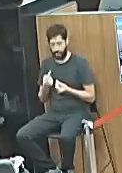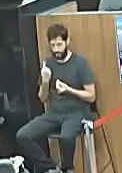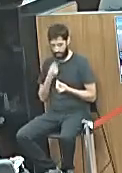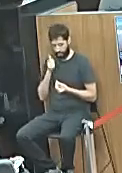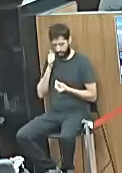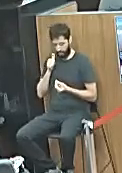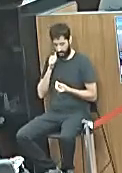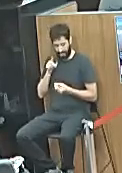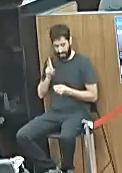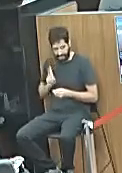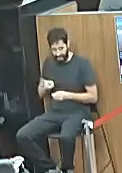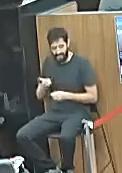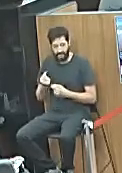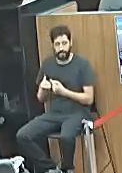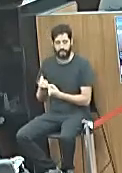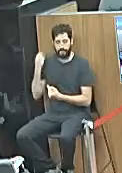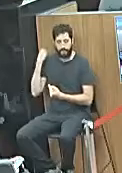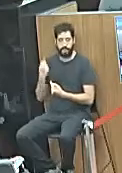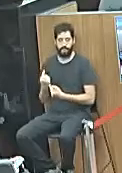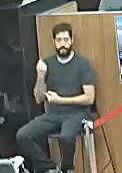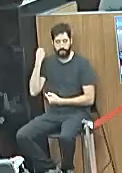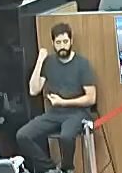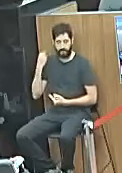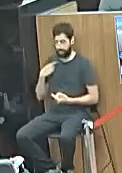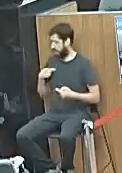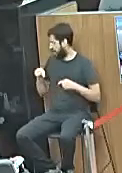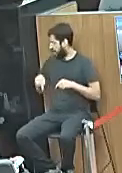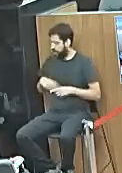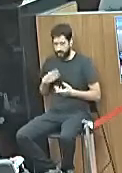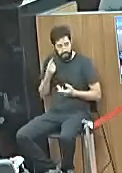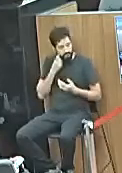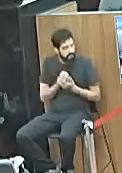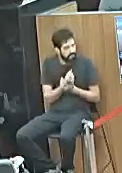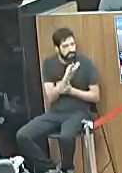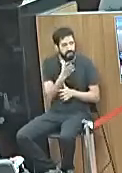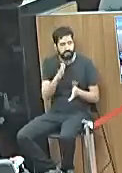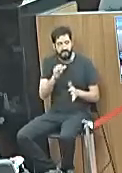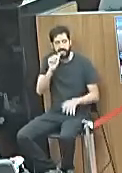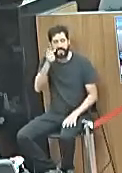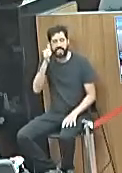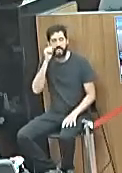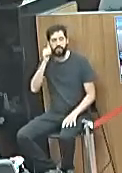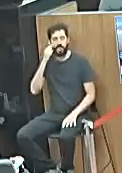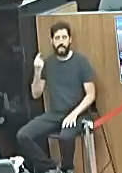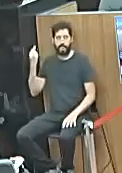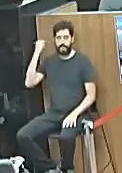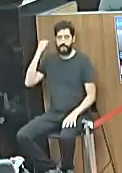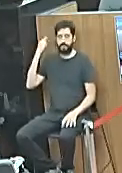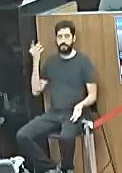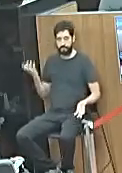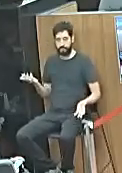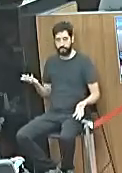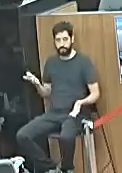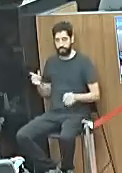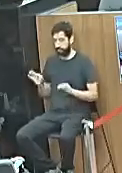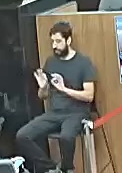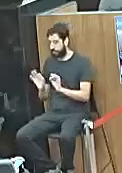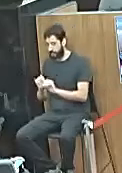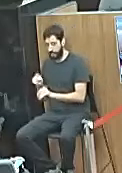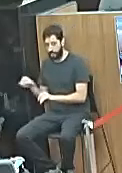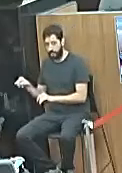ficam sempre nos bastidores aqui eu encontrei uma das turmas dez mulheres aqui atrás mas nenhuma